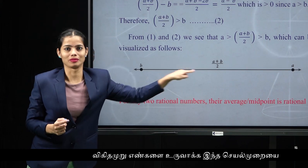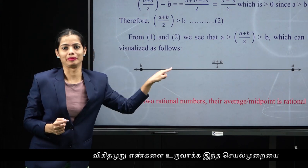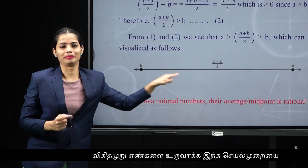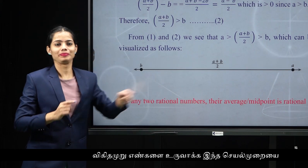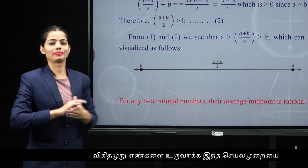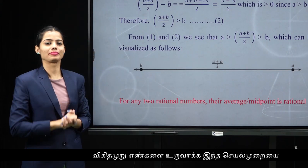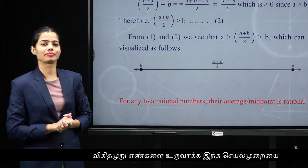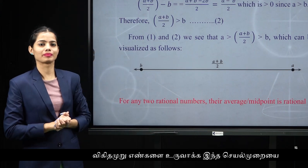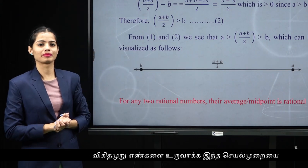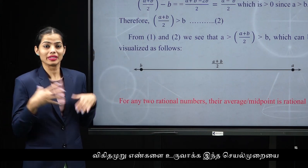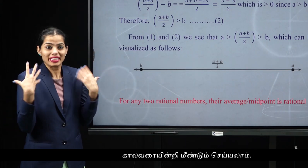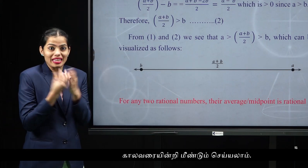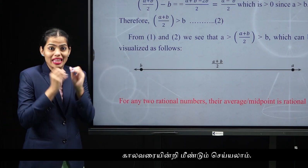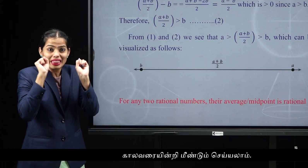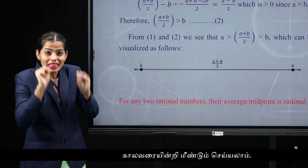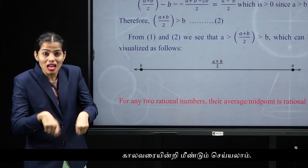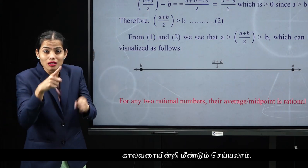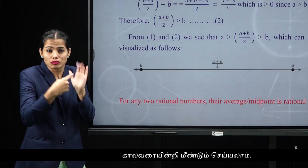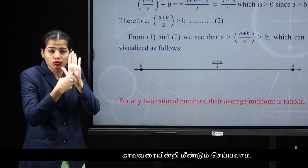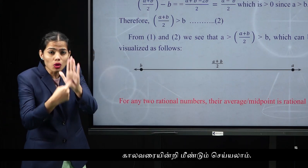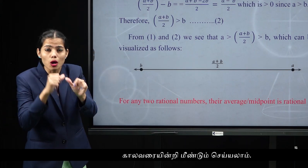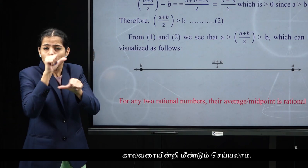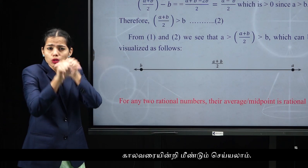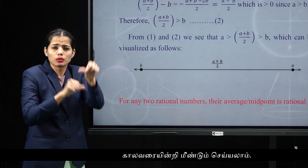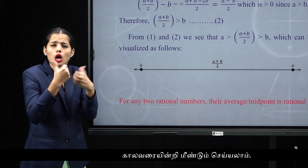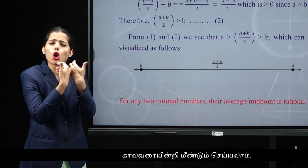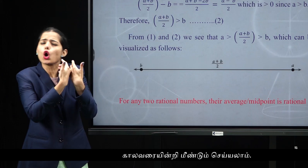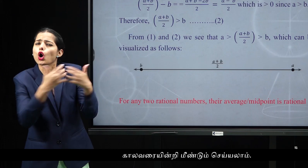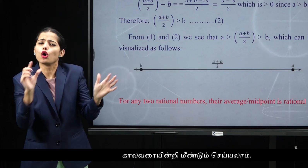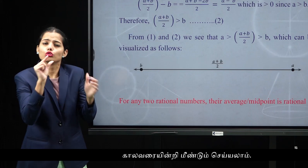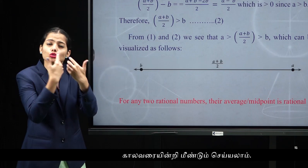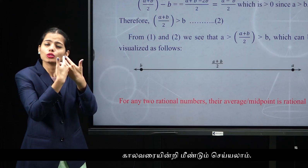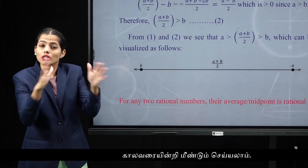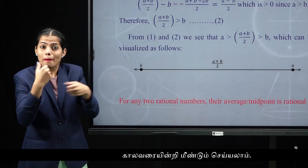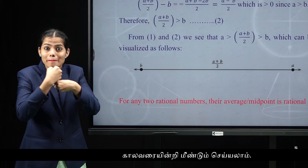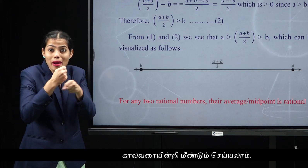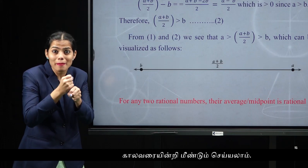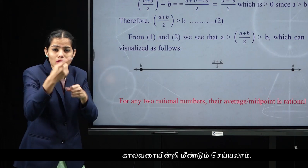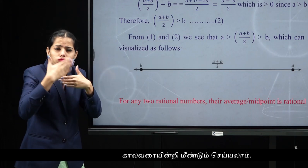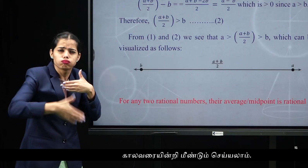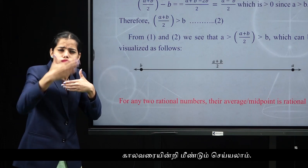எண்களை உருவாக்க இந்த செயல்முறையை கால வரையறையின்றி மீண்டும் செய்யலாம்.